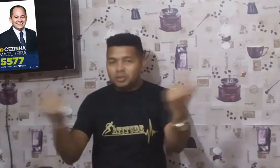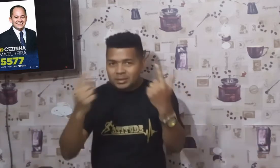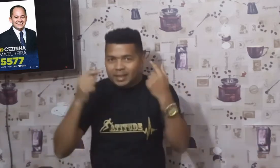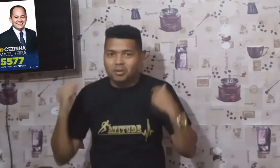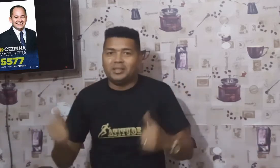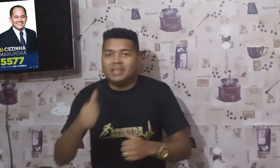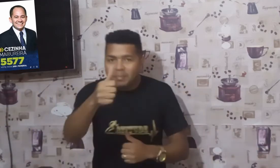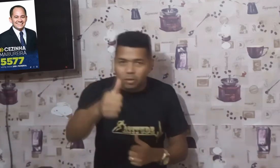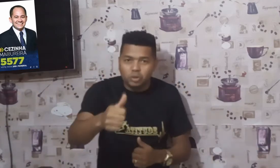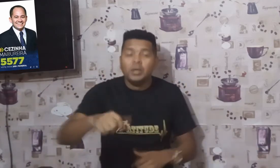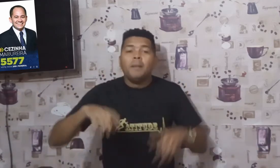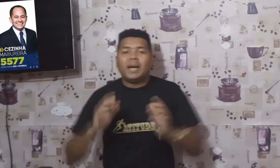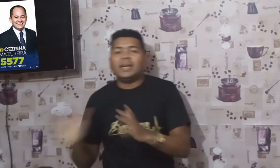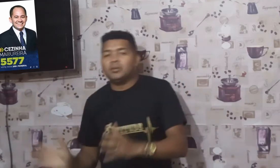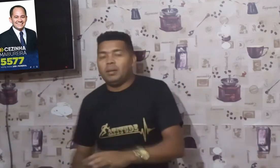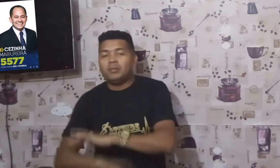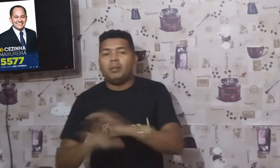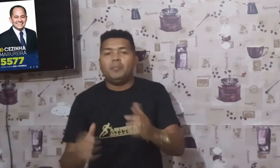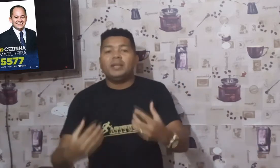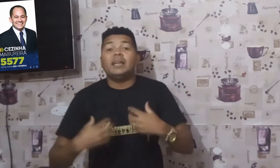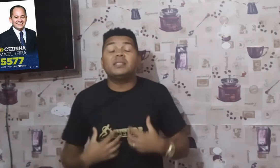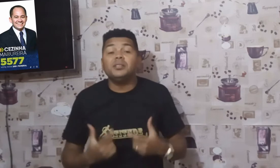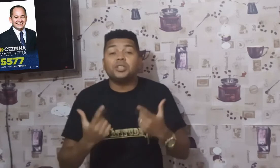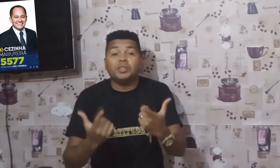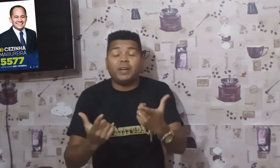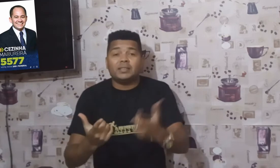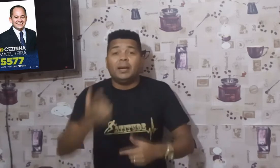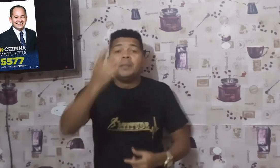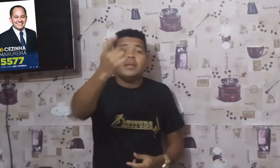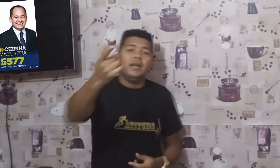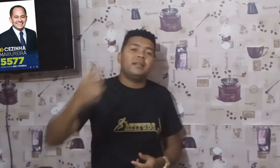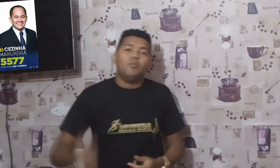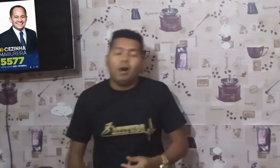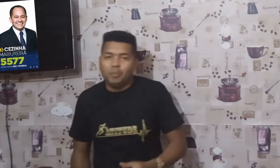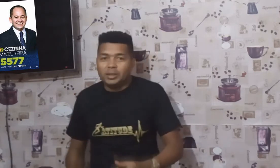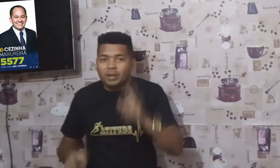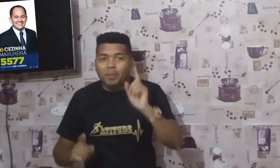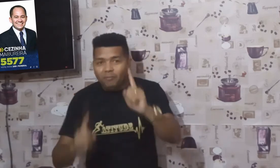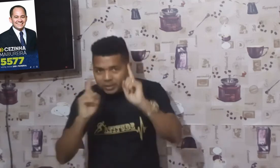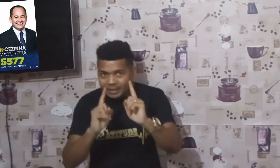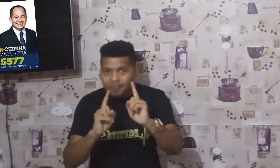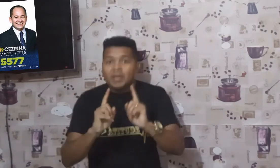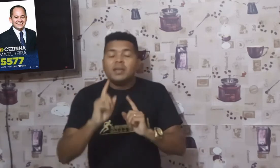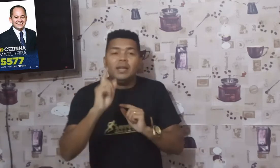meus derredores e amigos para quem que eu trabalho. Eu trabalho para ninguém. Sentir e fazer. E ele tem o meu apoio. Então, para você que não